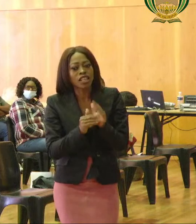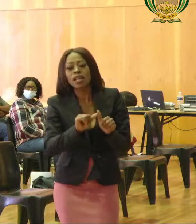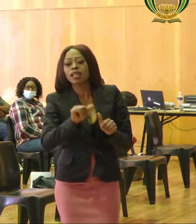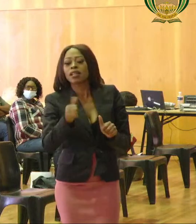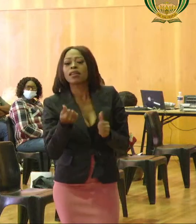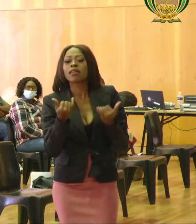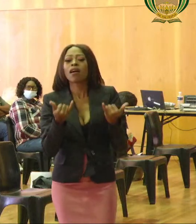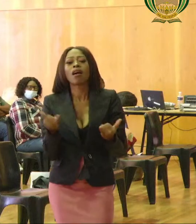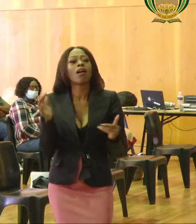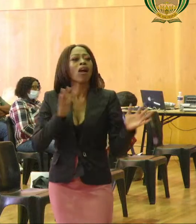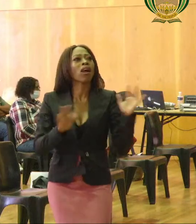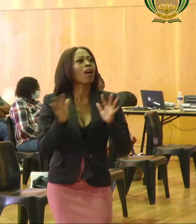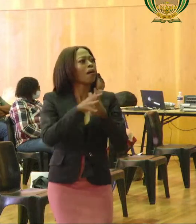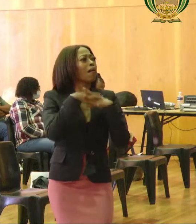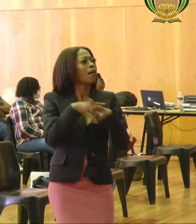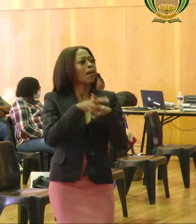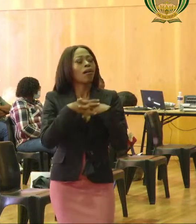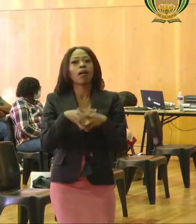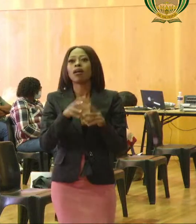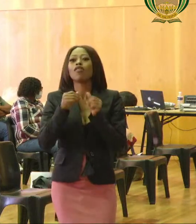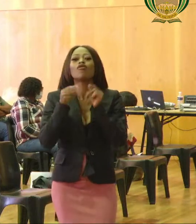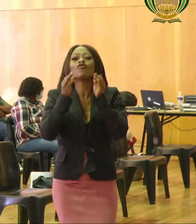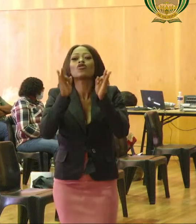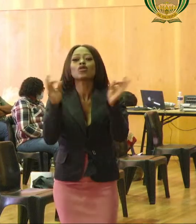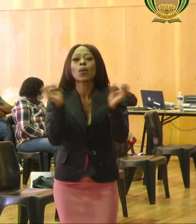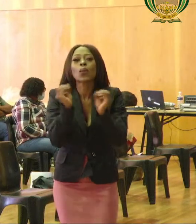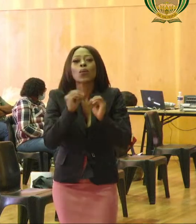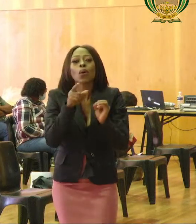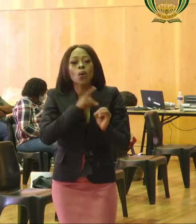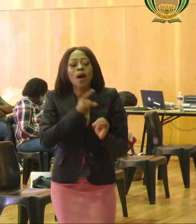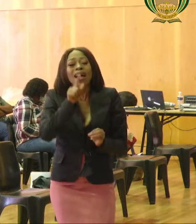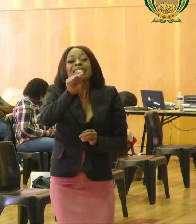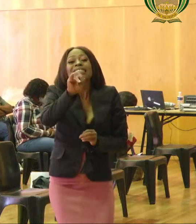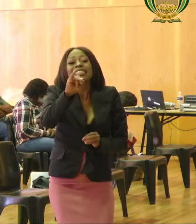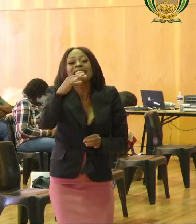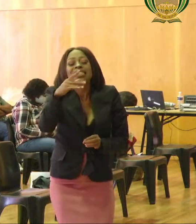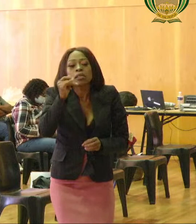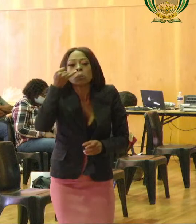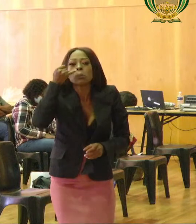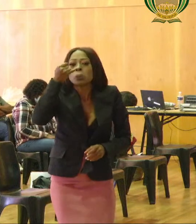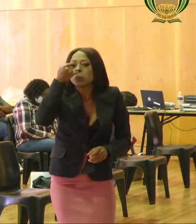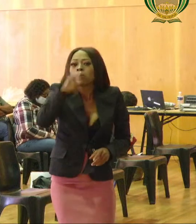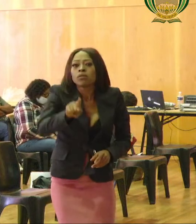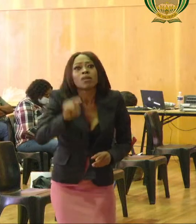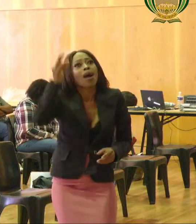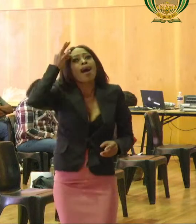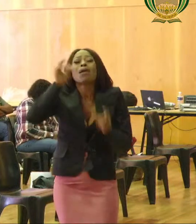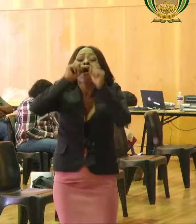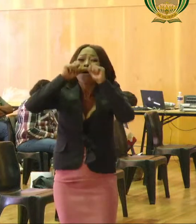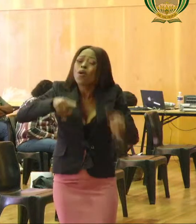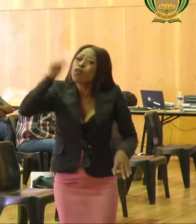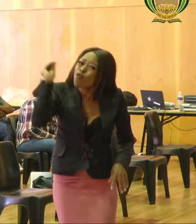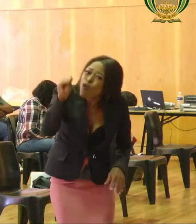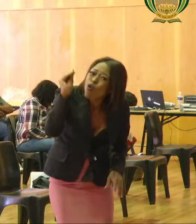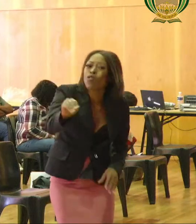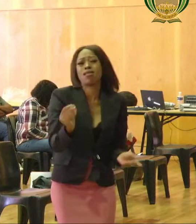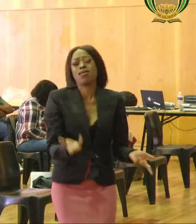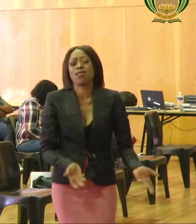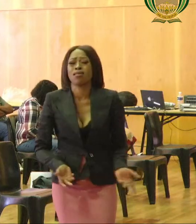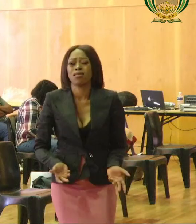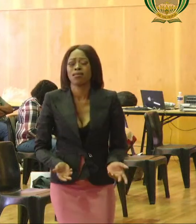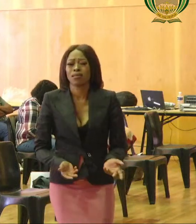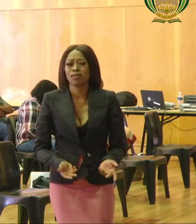banqwakunqwaku ngoku. Umntana akakwazi ubheka phambili ngenxa yele tiki ivunyelweyo and ugovernment wethu ayaziyo ukuthi ikhona into yobumila